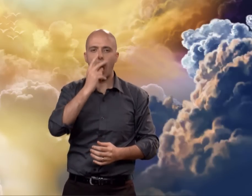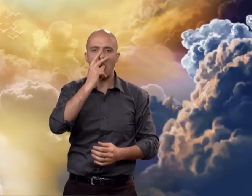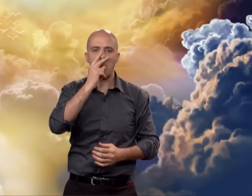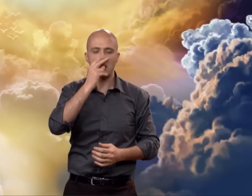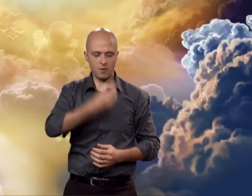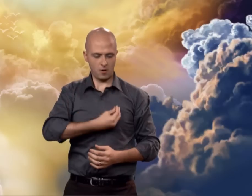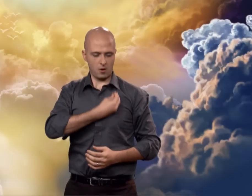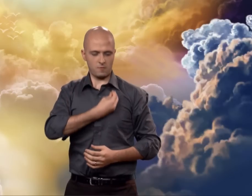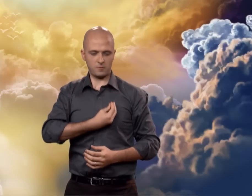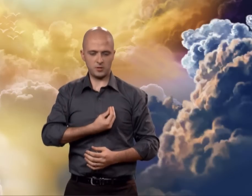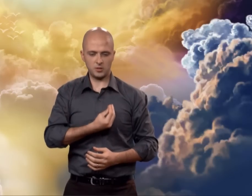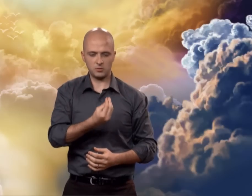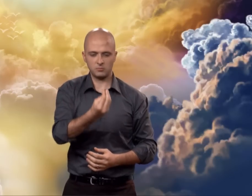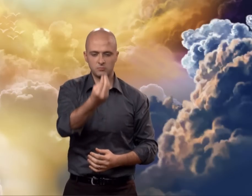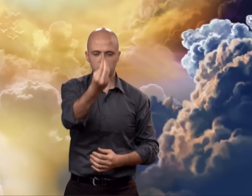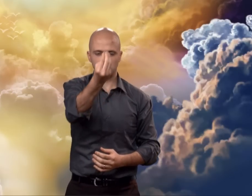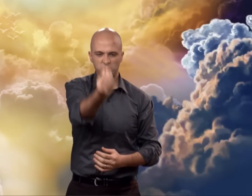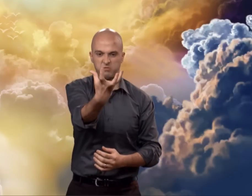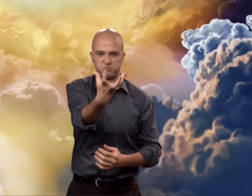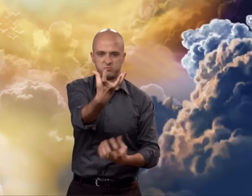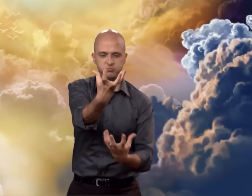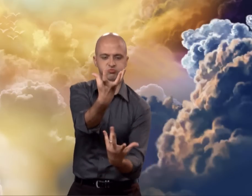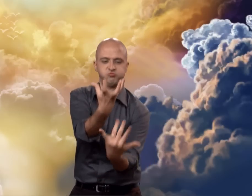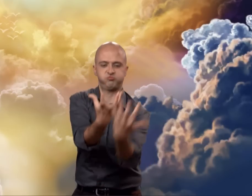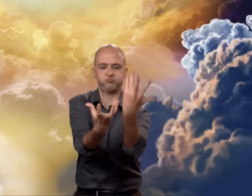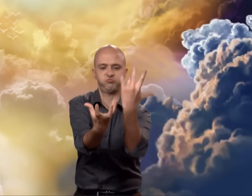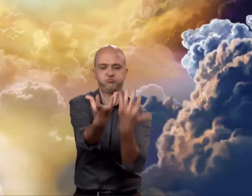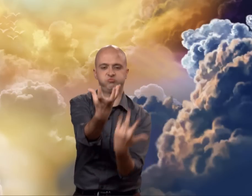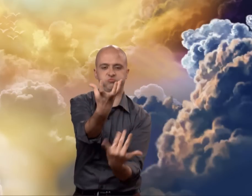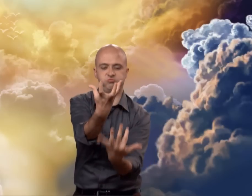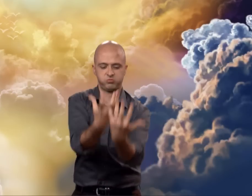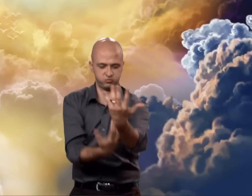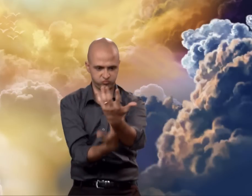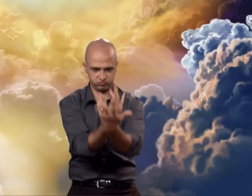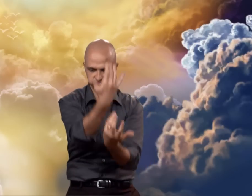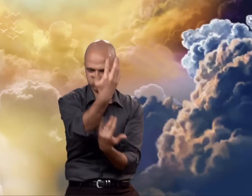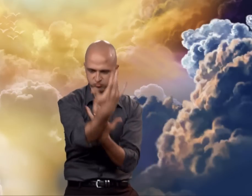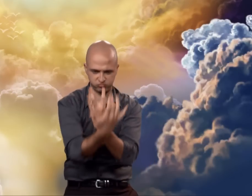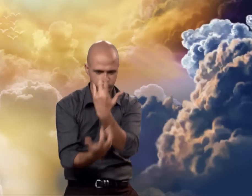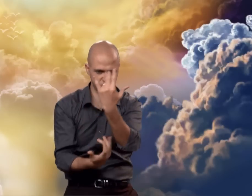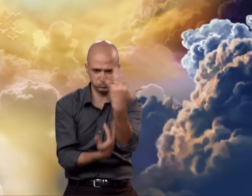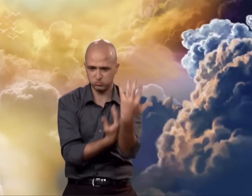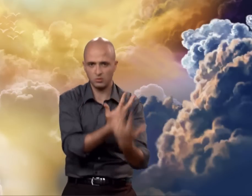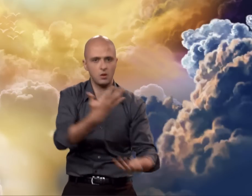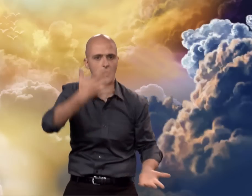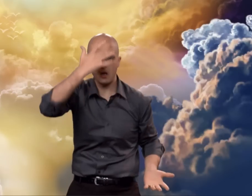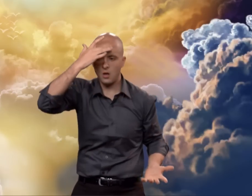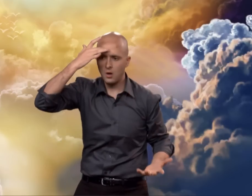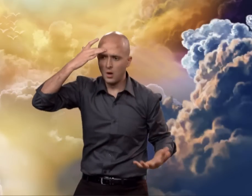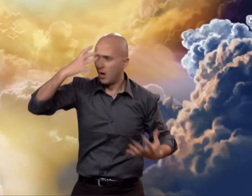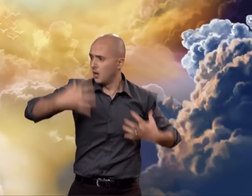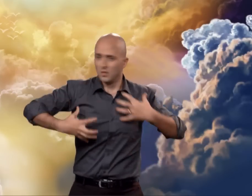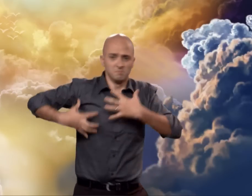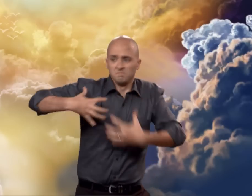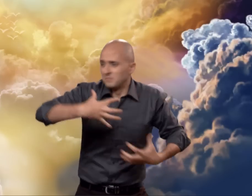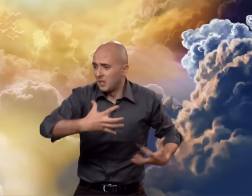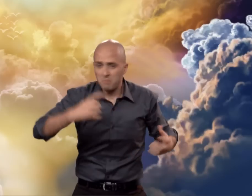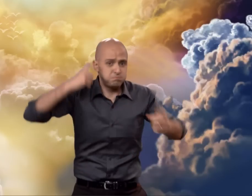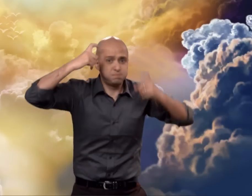Aqueles que creem na salvação universal distorcem a Bíblia. Muitos repetem a falsidade apresentada pela serpente no